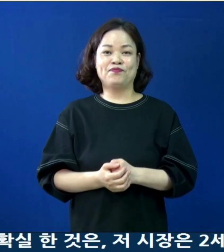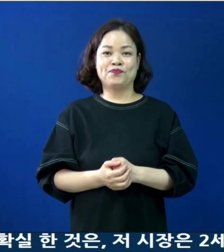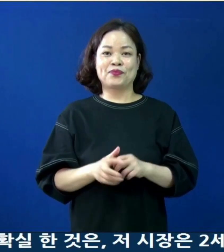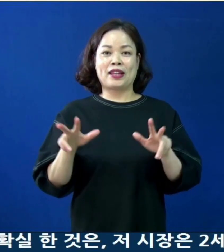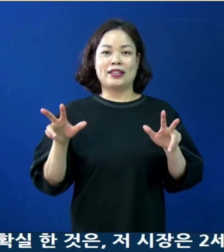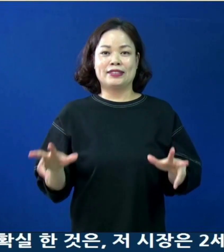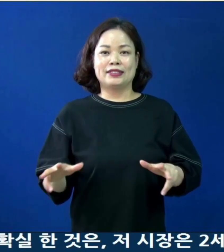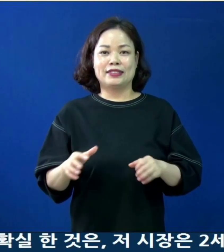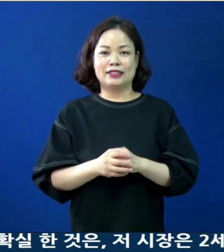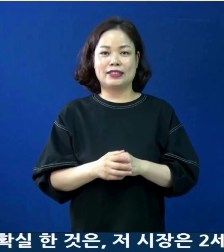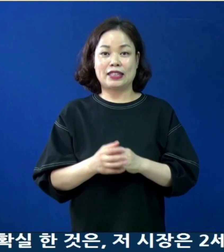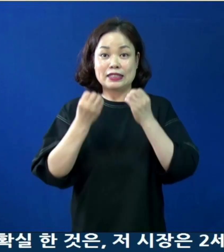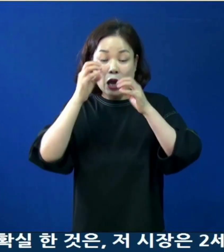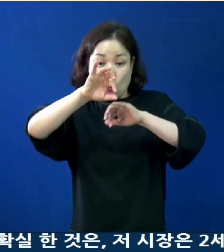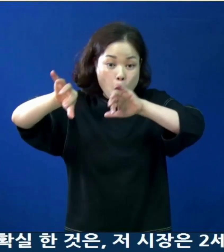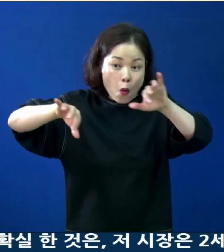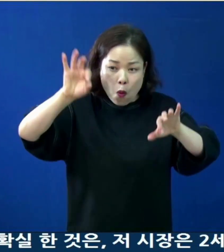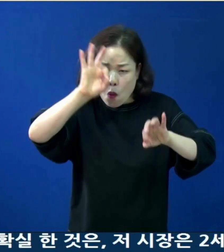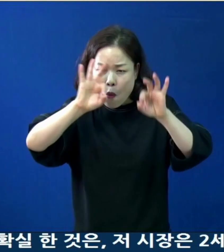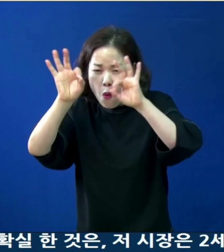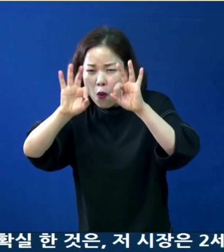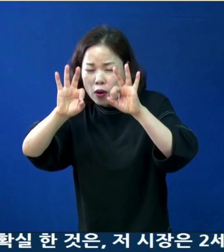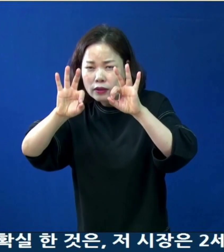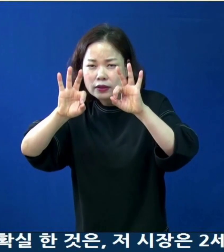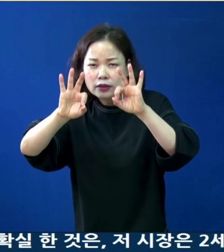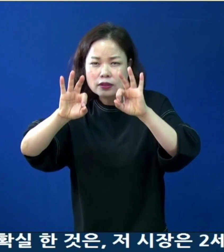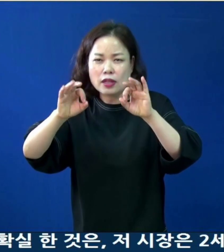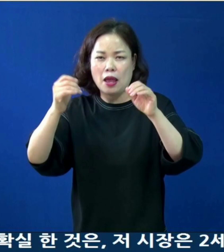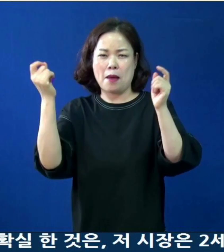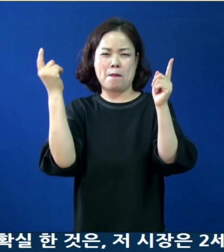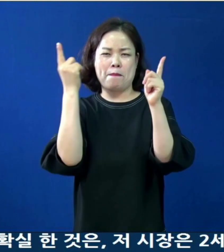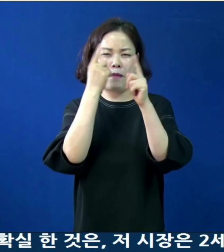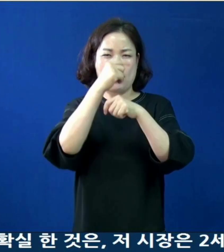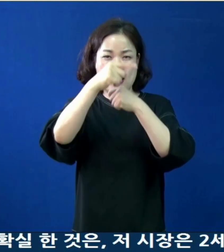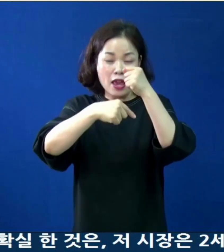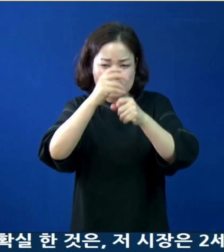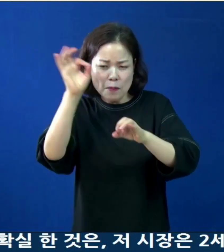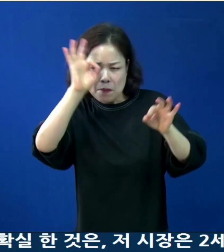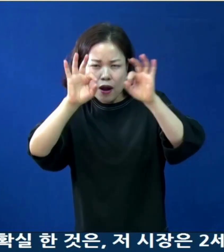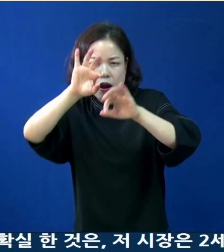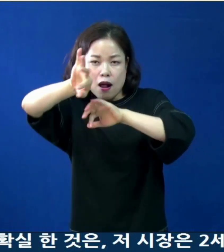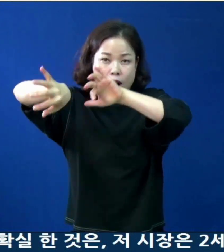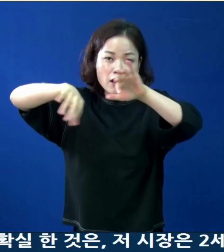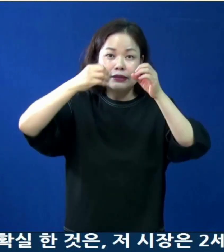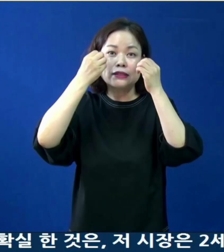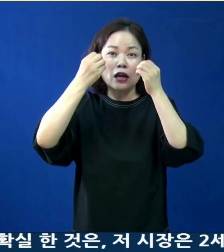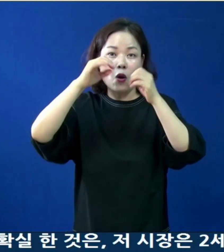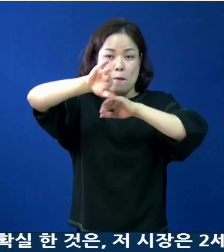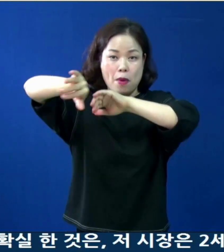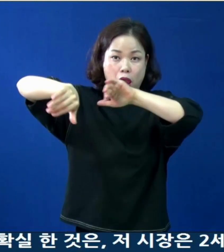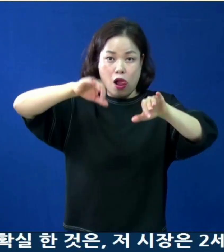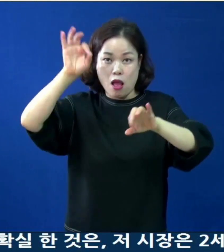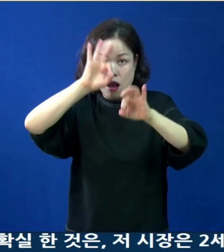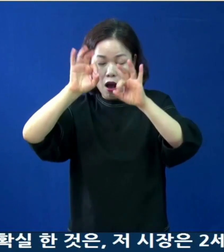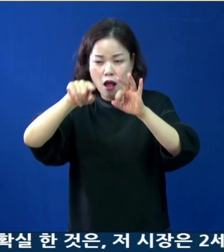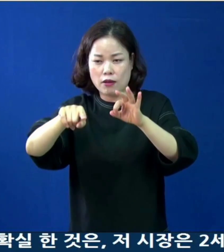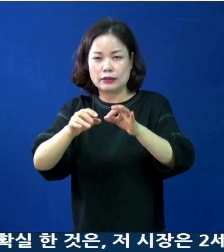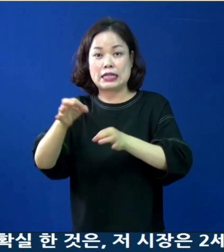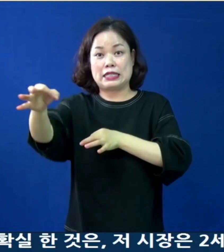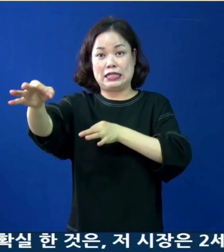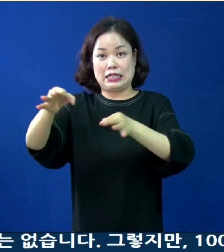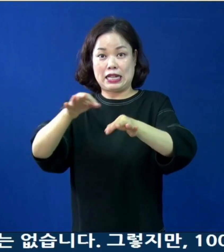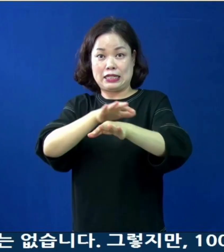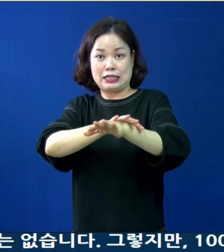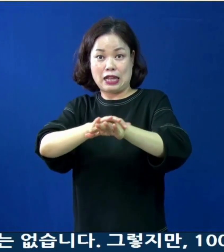지금 이제 발굴되어 있는 자리인데 매년 더 발굴이 되고 있습니다. 그래서 아마 뒤에 가면 저 시장을 더 잘 볼